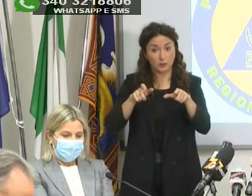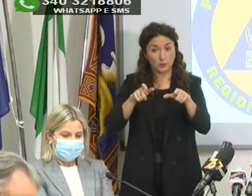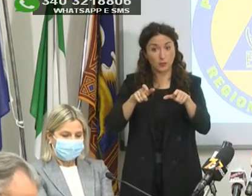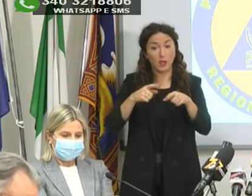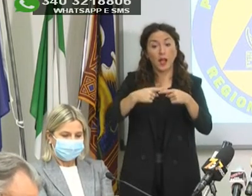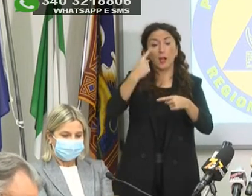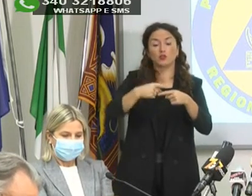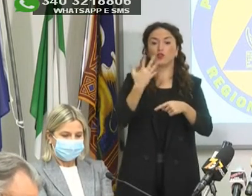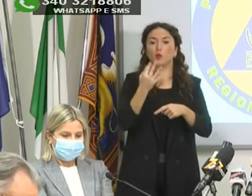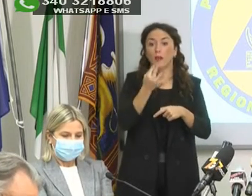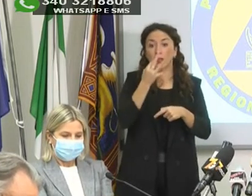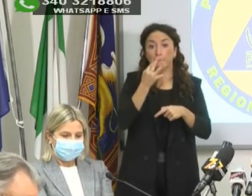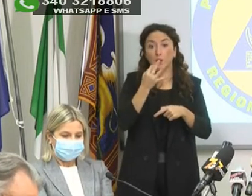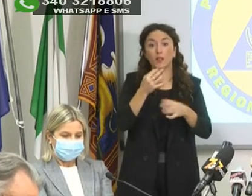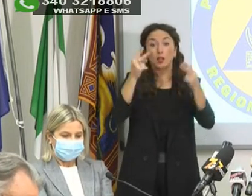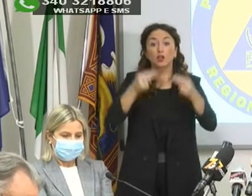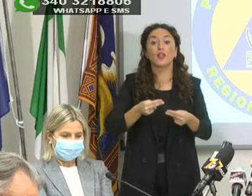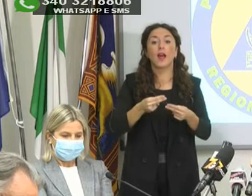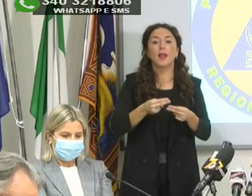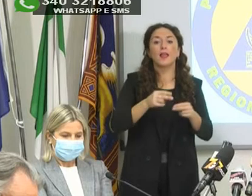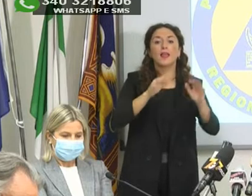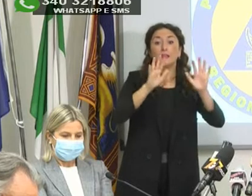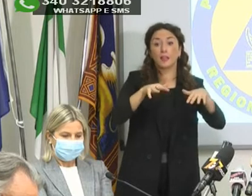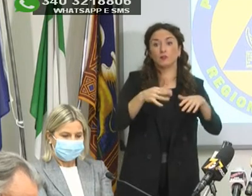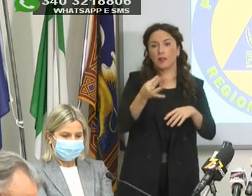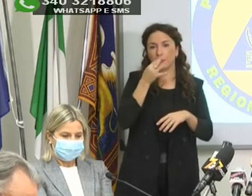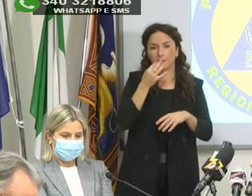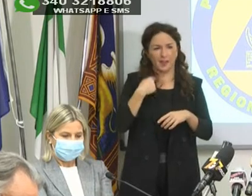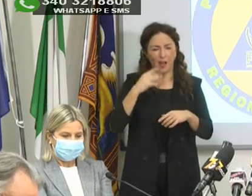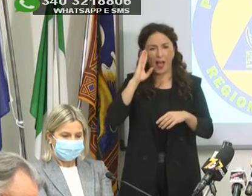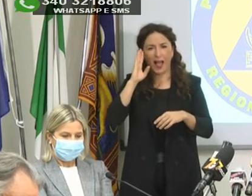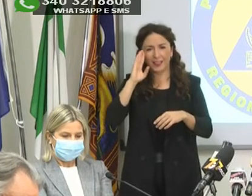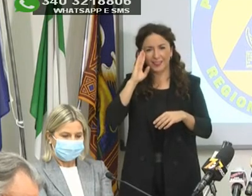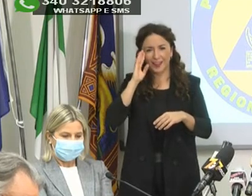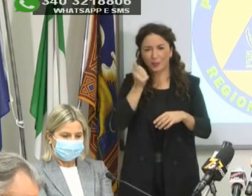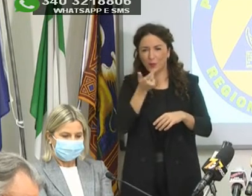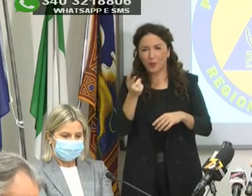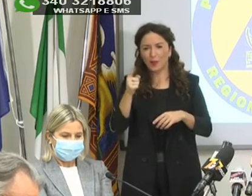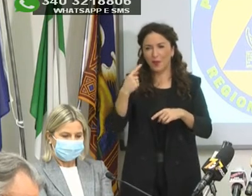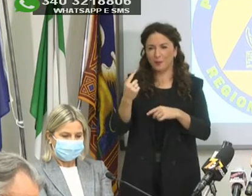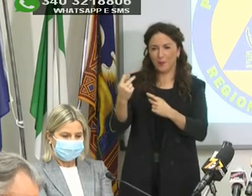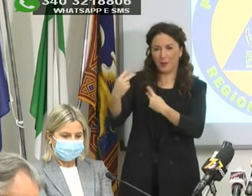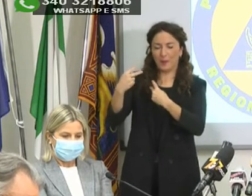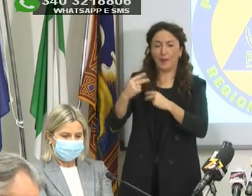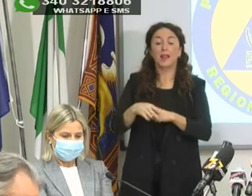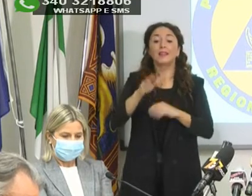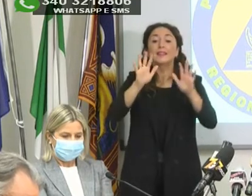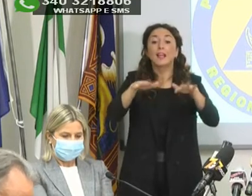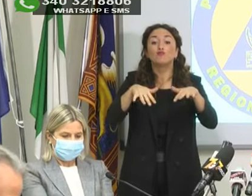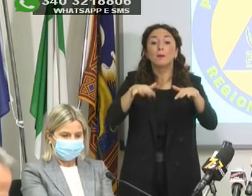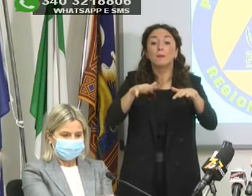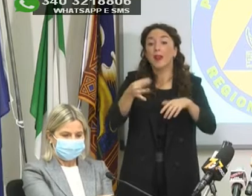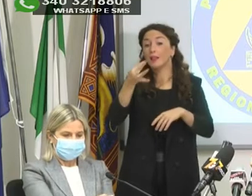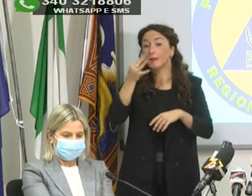tamponi al giorno, fanno 10.000 tamponi, devo sempre stare attento con le cifre, dopo mi richiamano, sono 10.000 tamponi al giorno